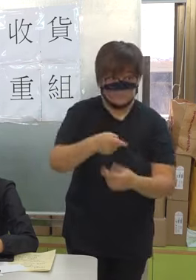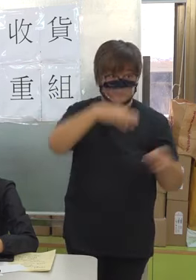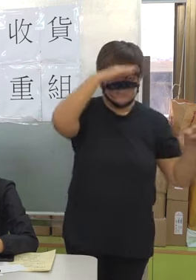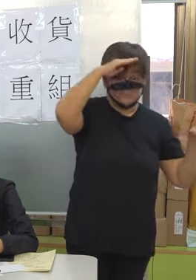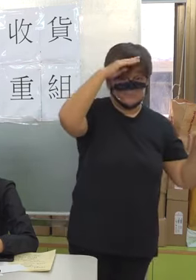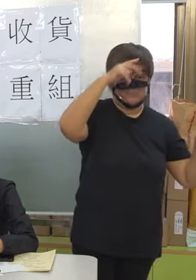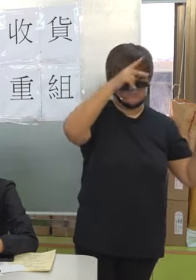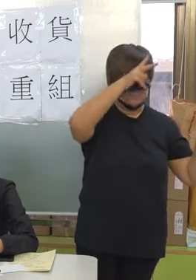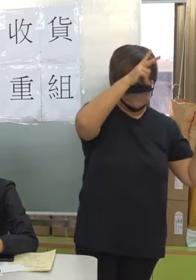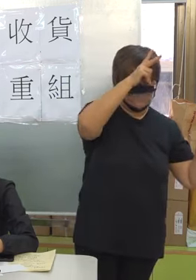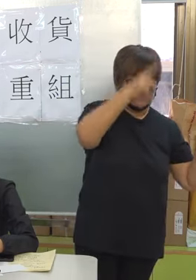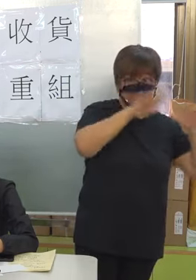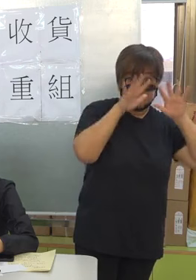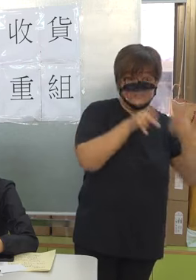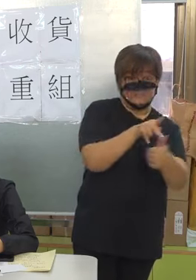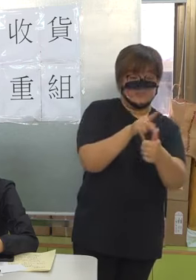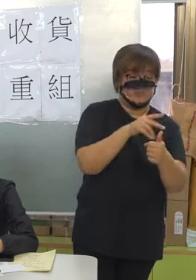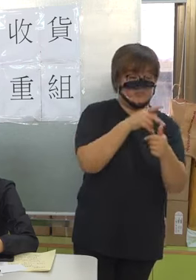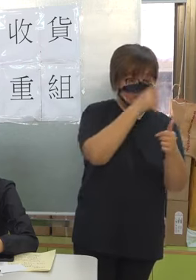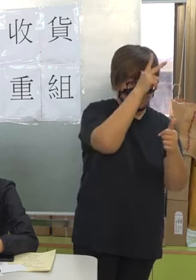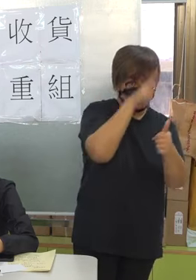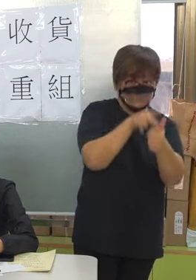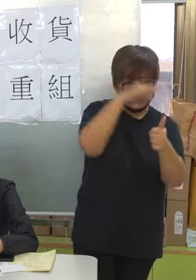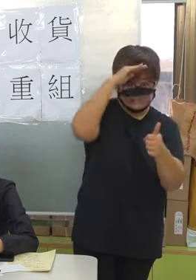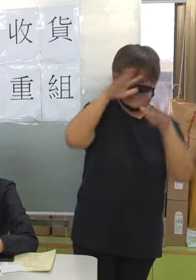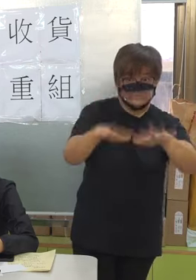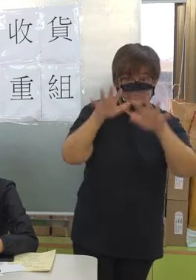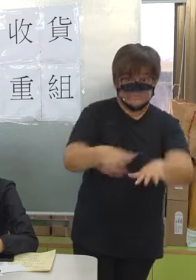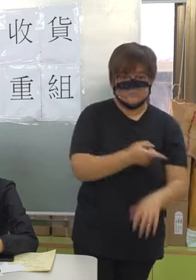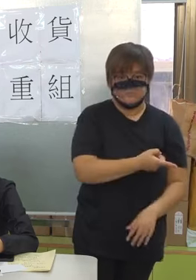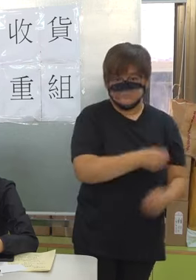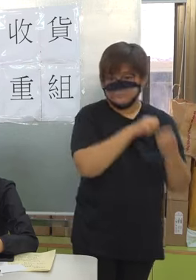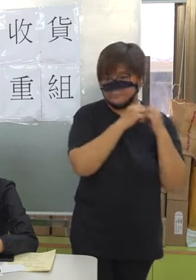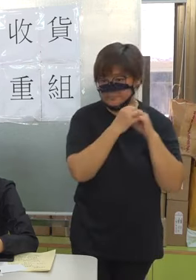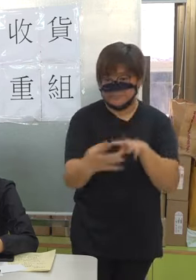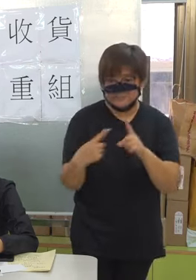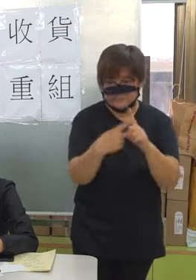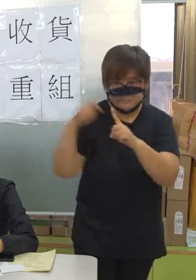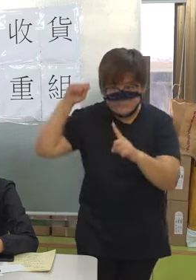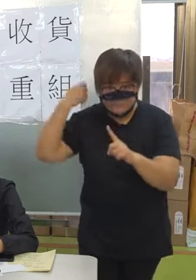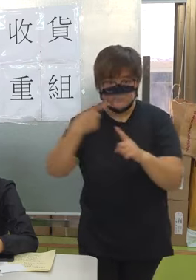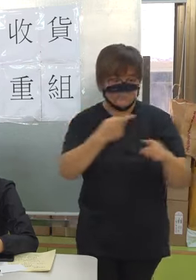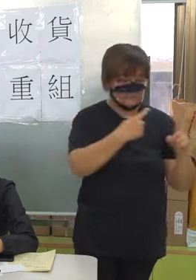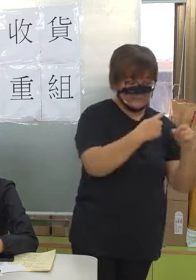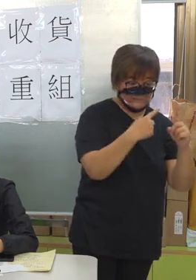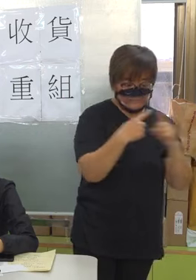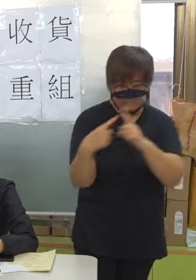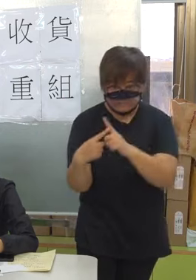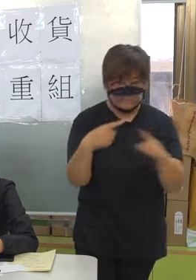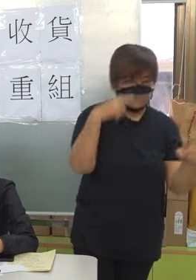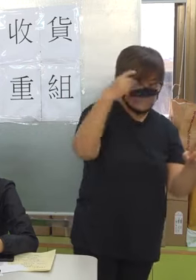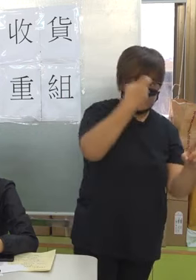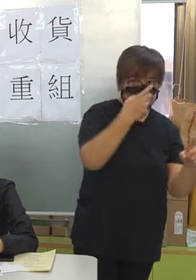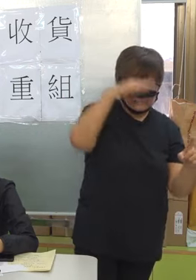立、仇恨加重。但事到如今，我們除了一份報告是絕對不足夠的，只有解散